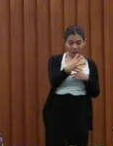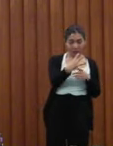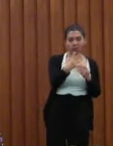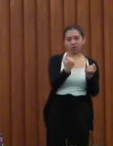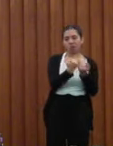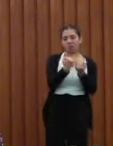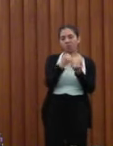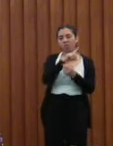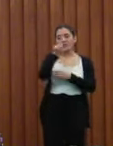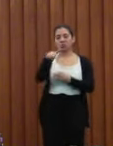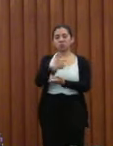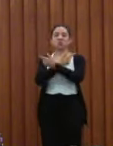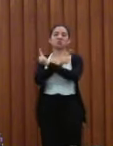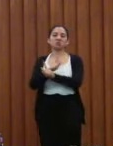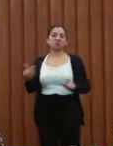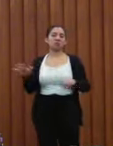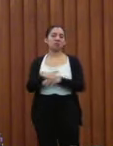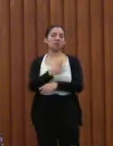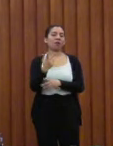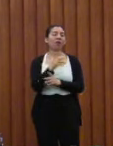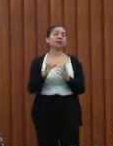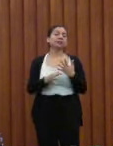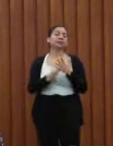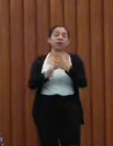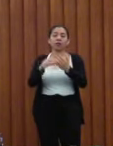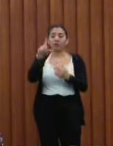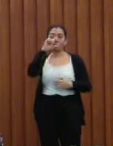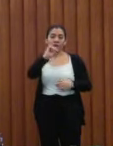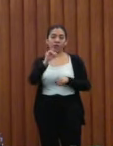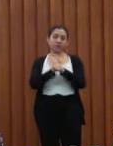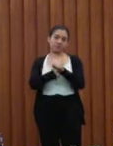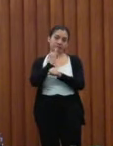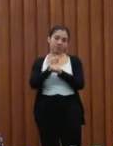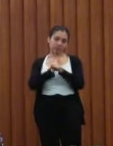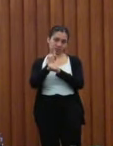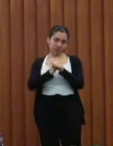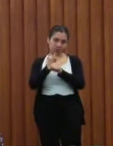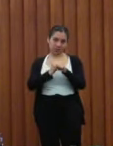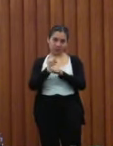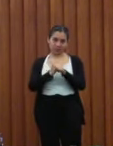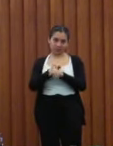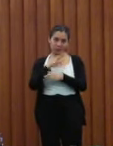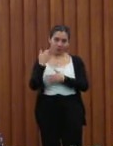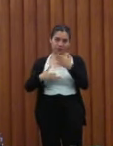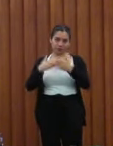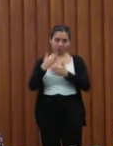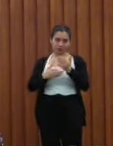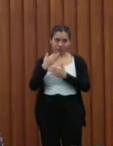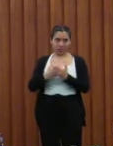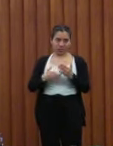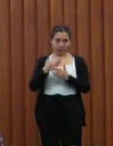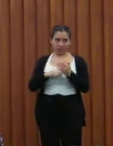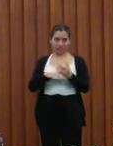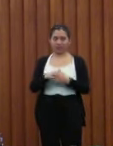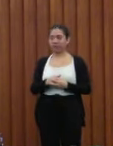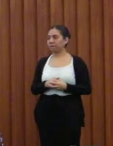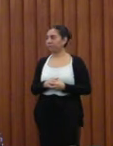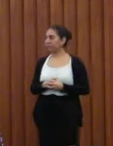liberados por fallas en las carpetas investigativas de los ministerios públicos, a